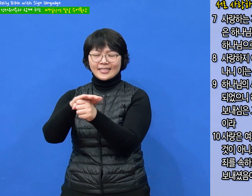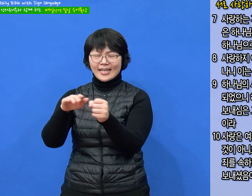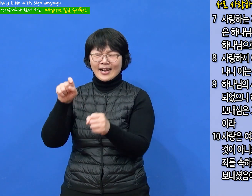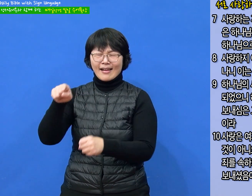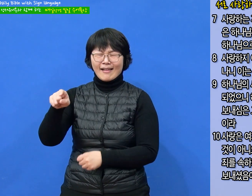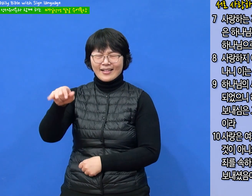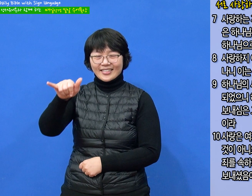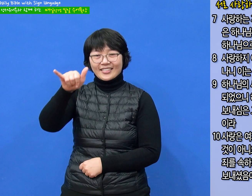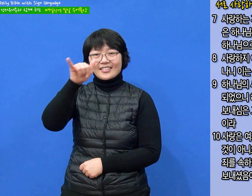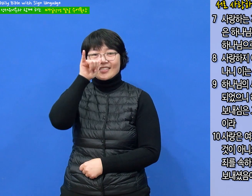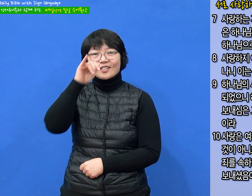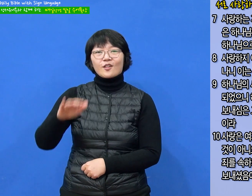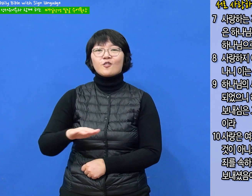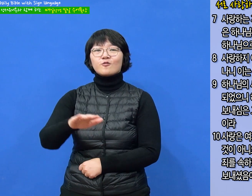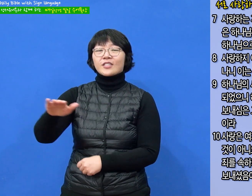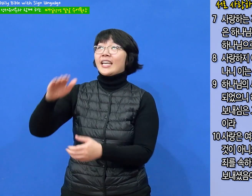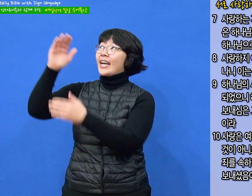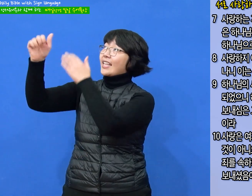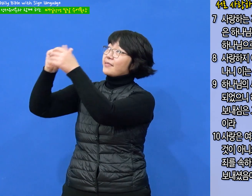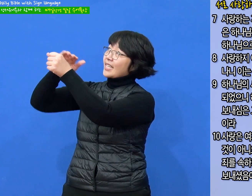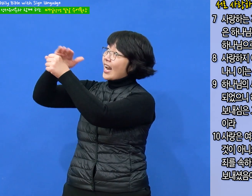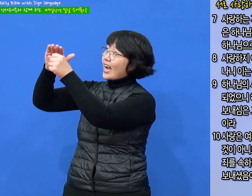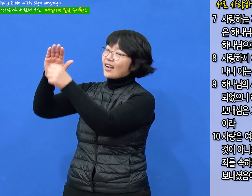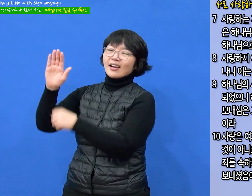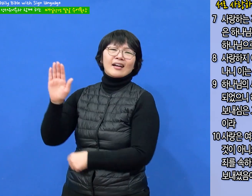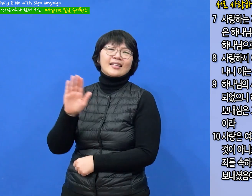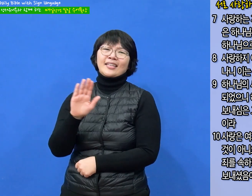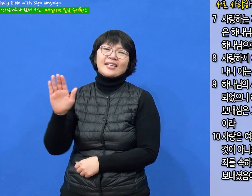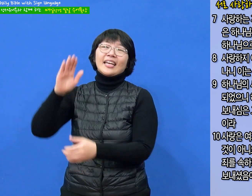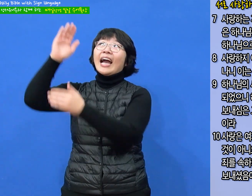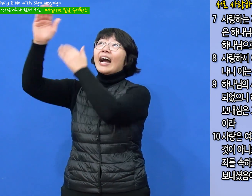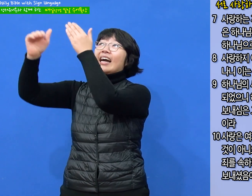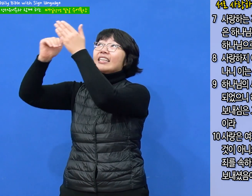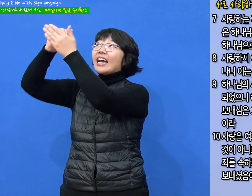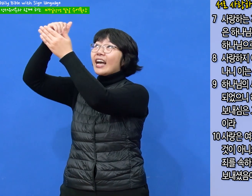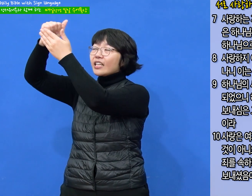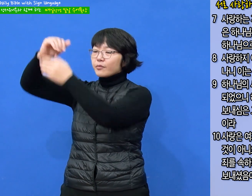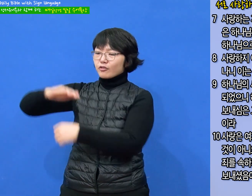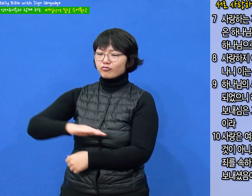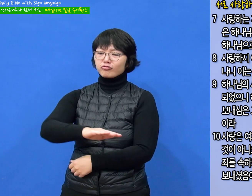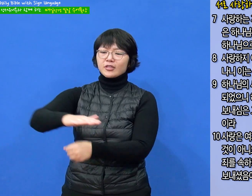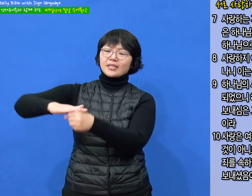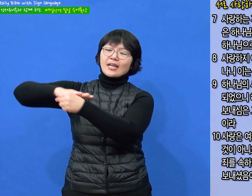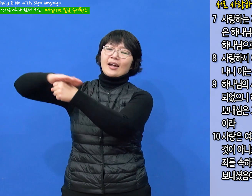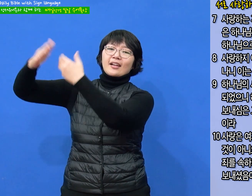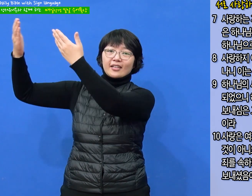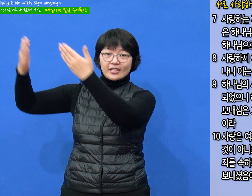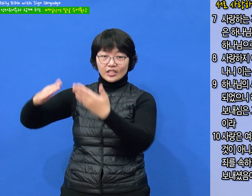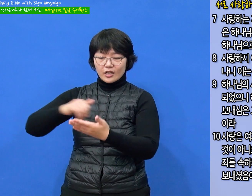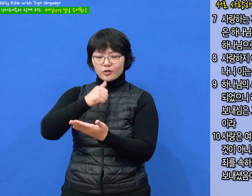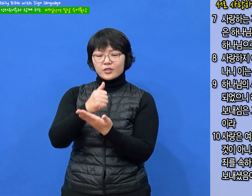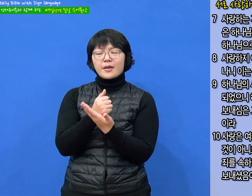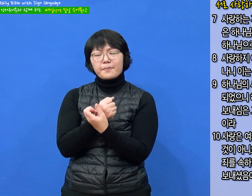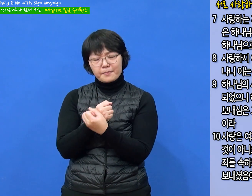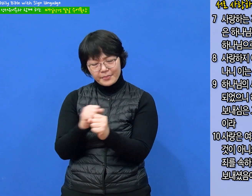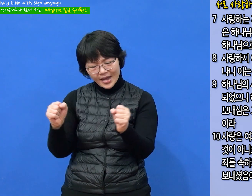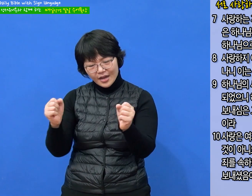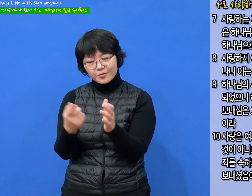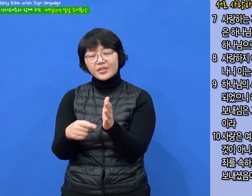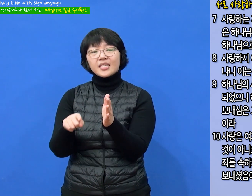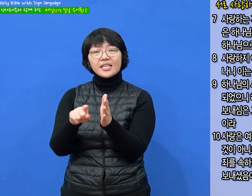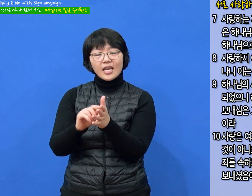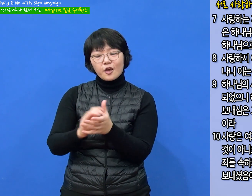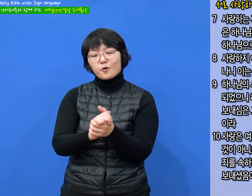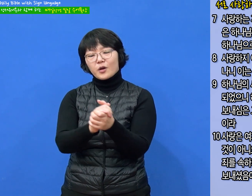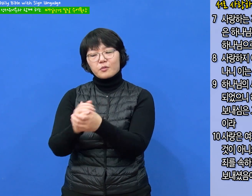있으니 우리가 하나님을 사랑한 것이 아니요, 하나님이 우리를 사랑하사 우리 죄를 속하기 위하여